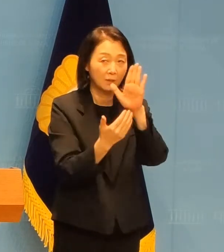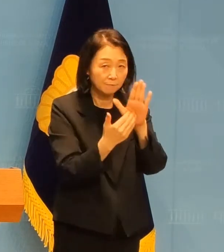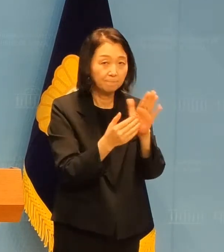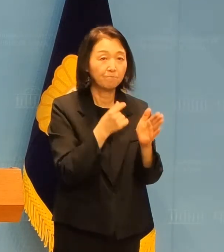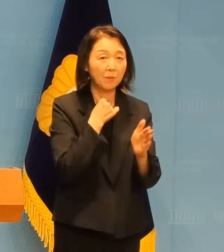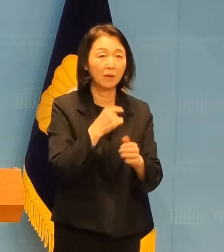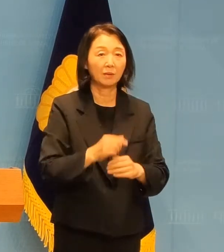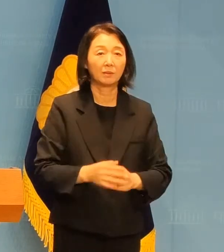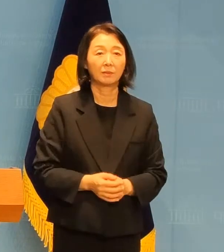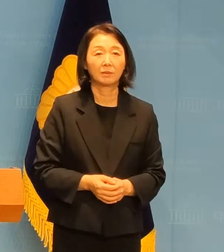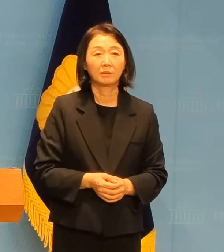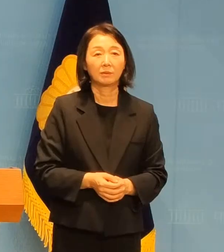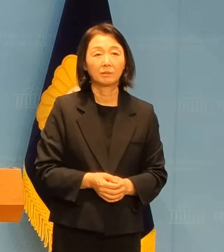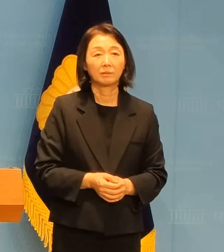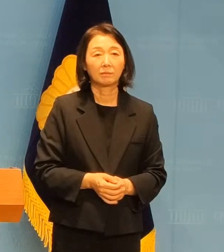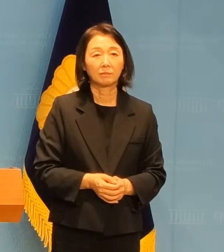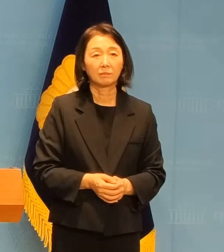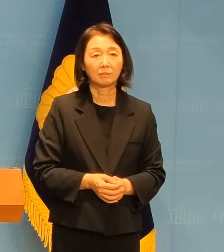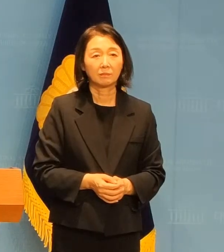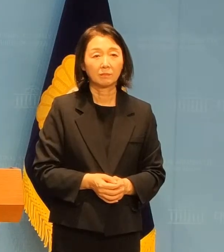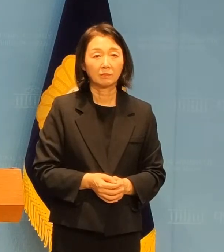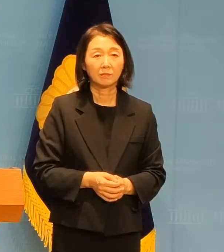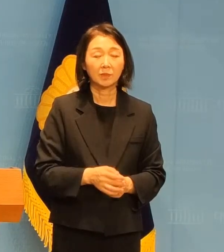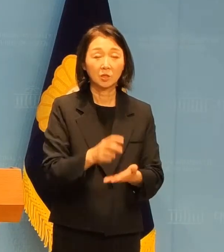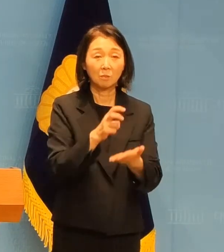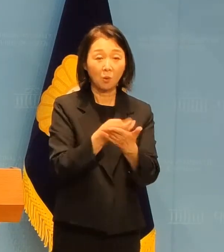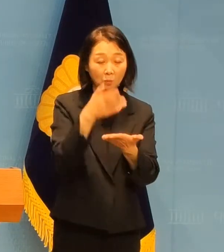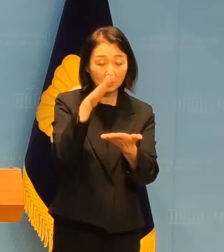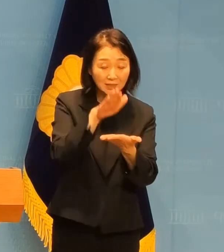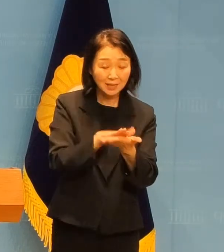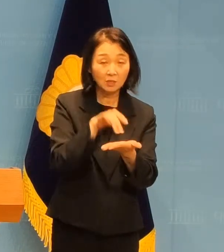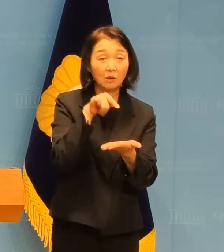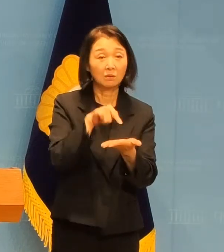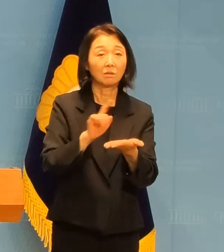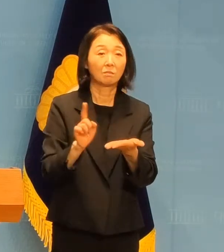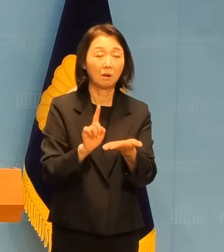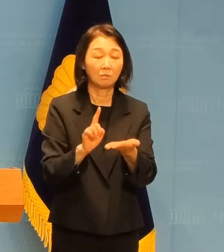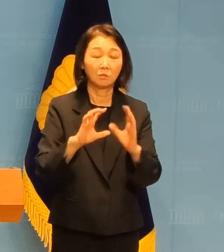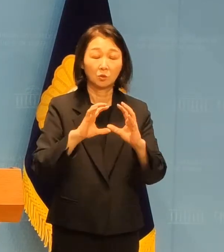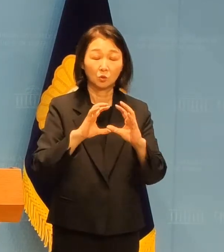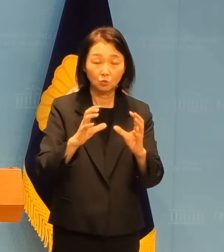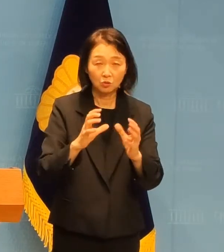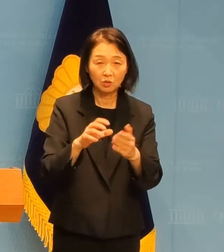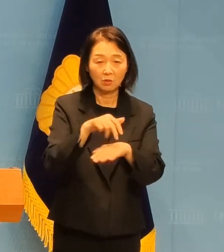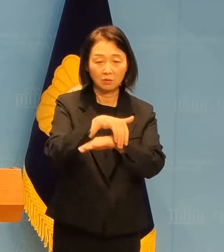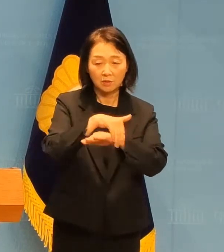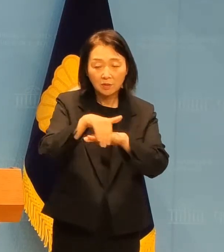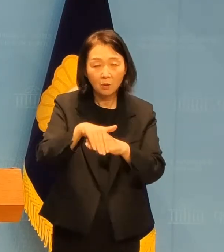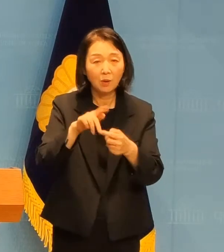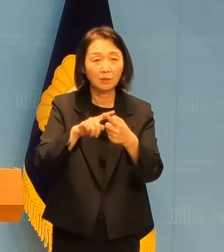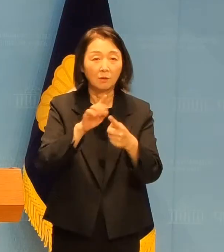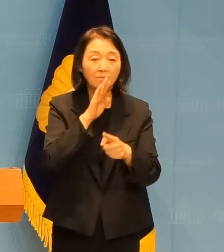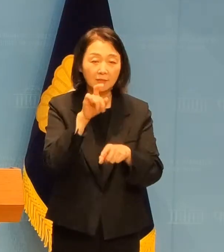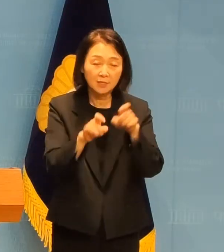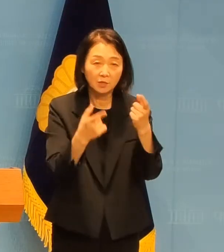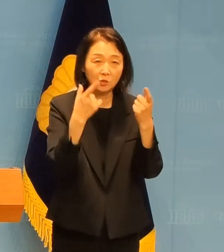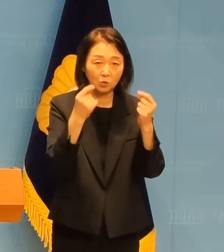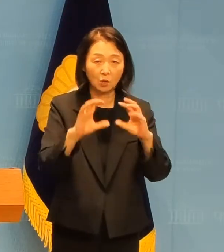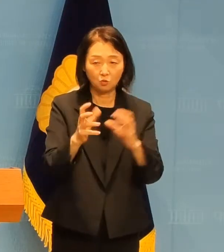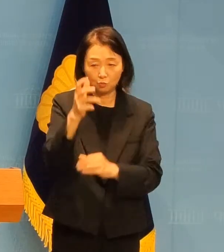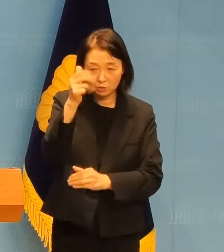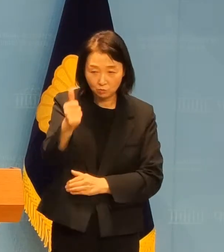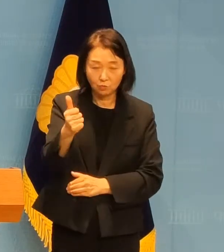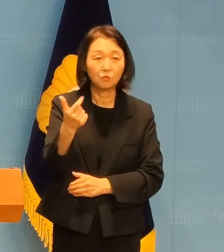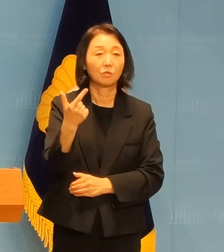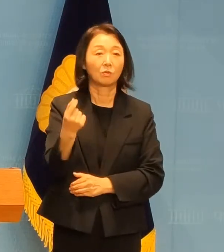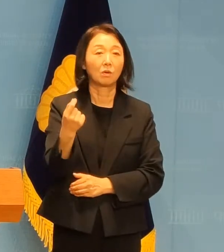바 있습니다. 이런 법 개정은 그러한 국정과제의 실천이자 국민 주권